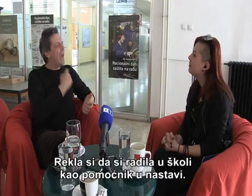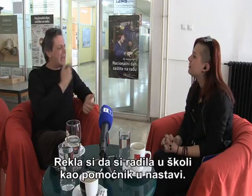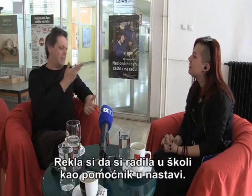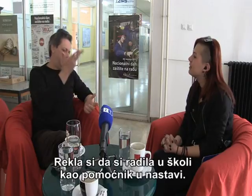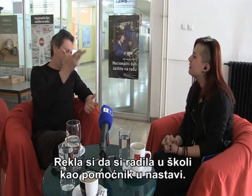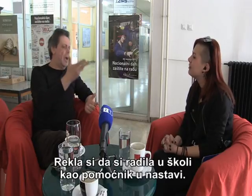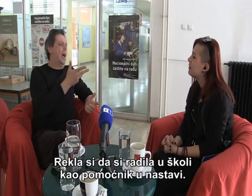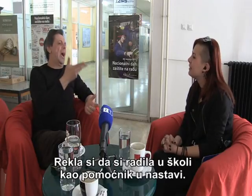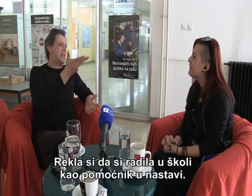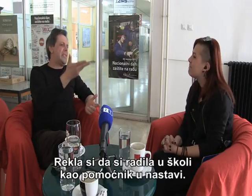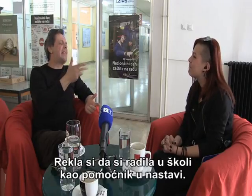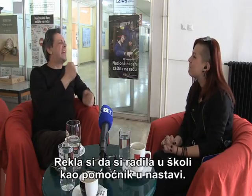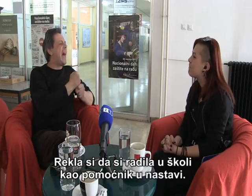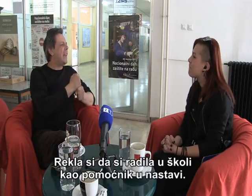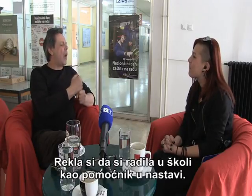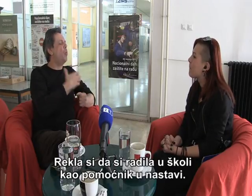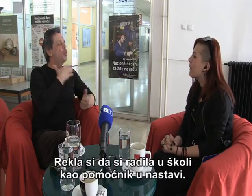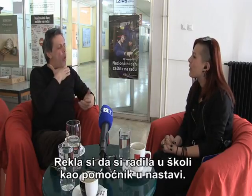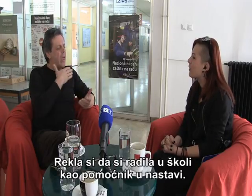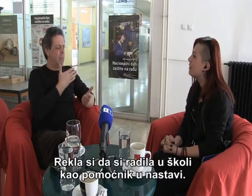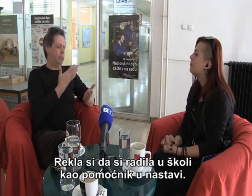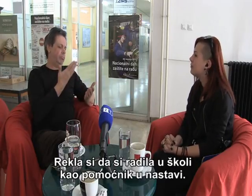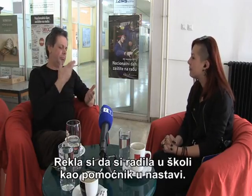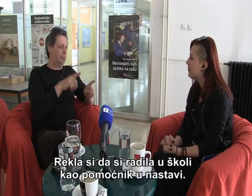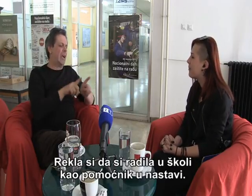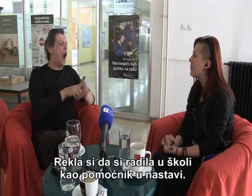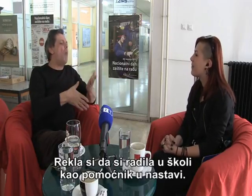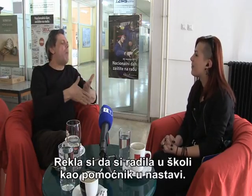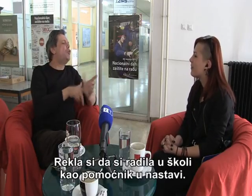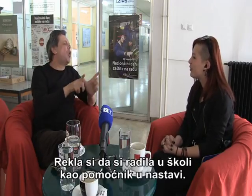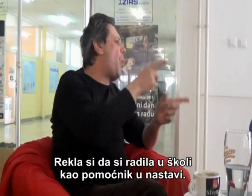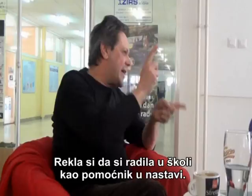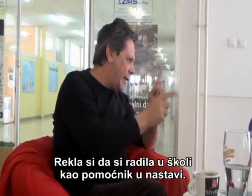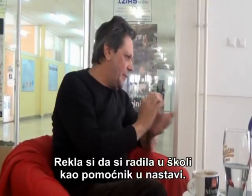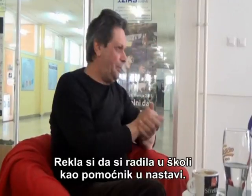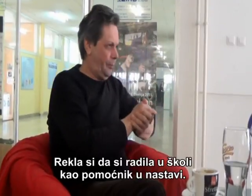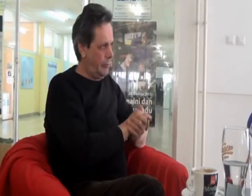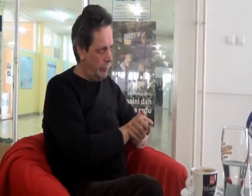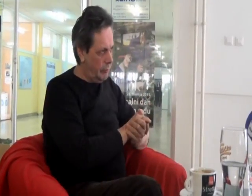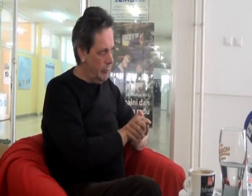si da si radila u školi kao pomoćnik nastave.